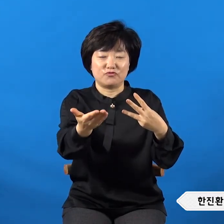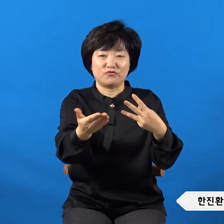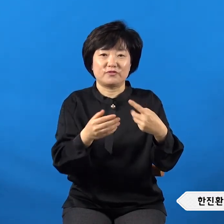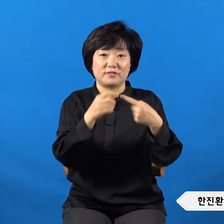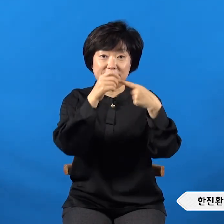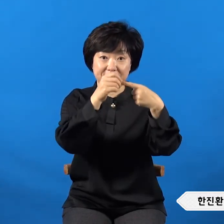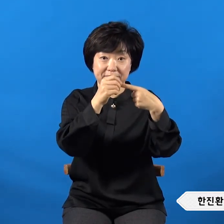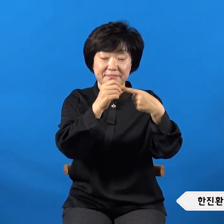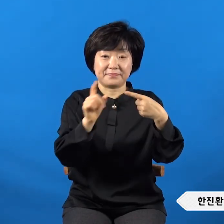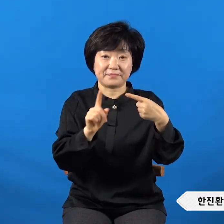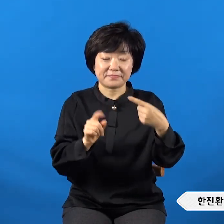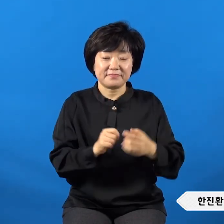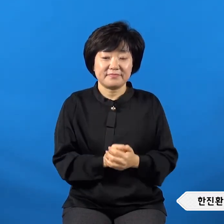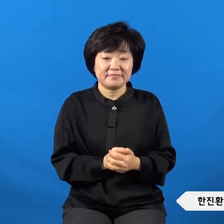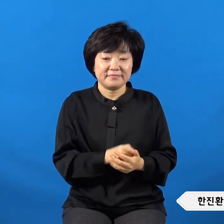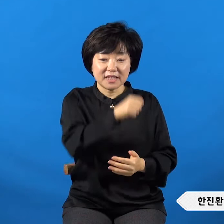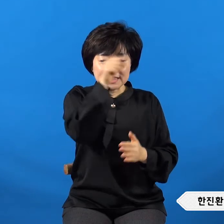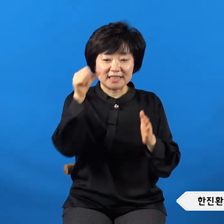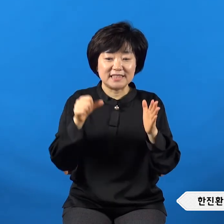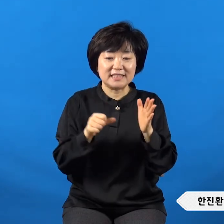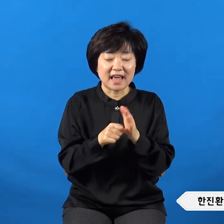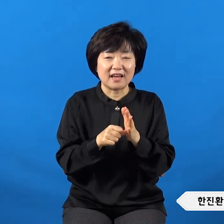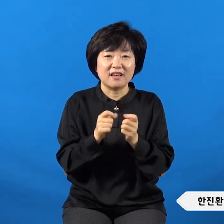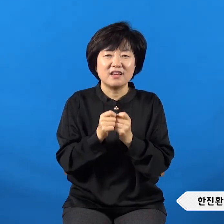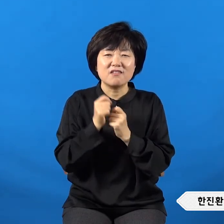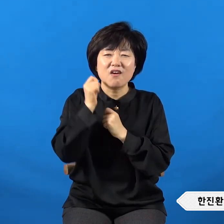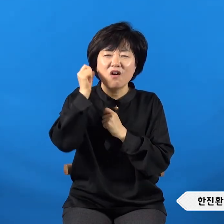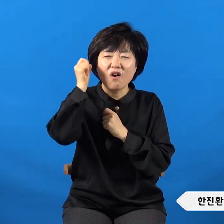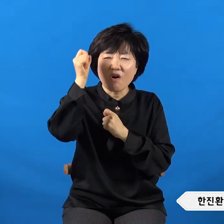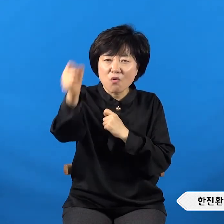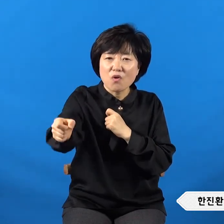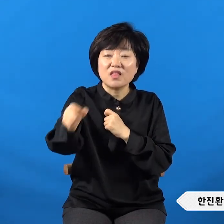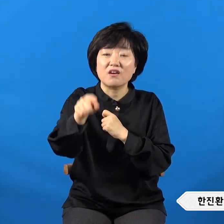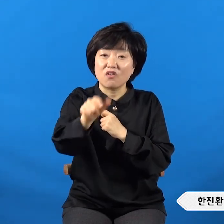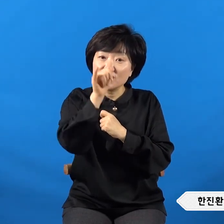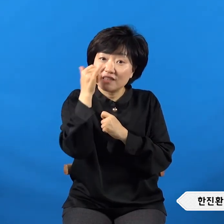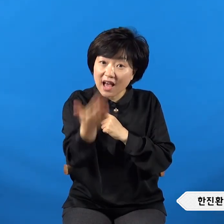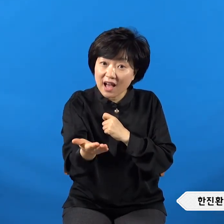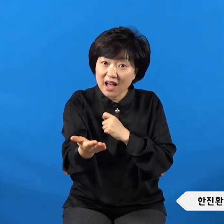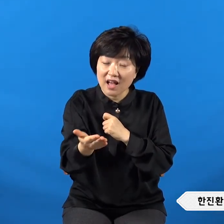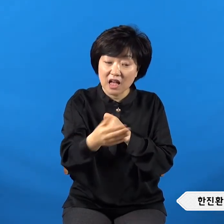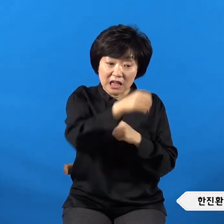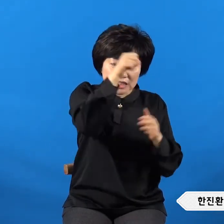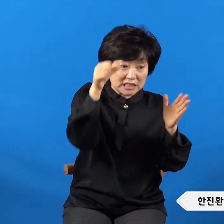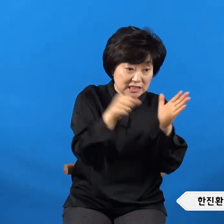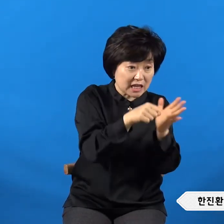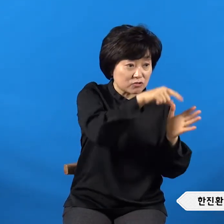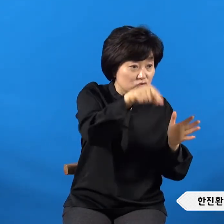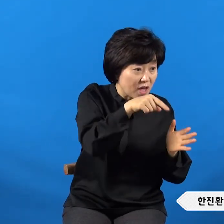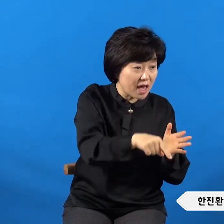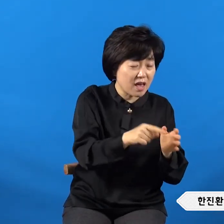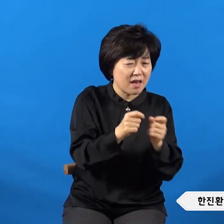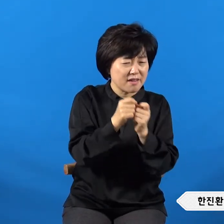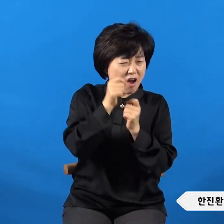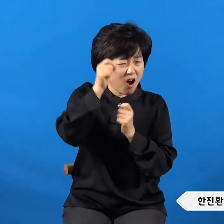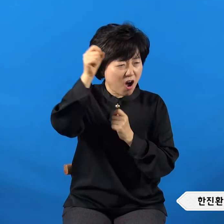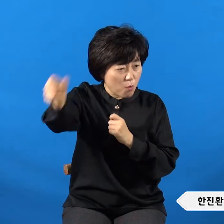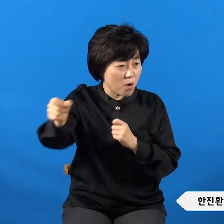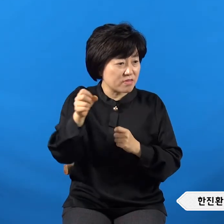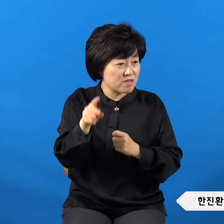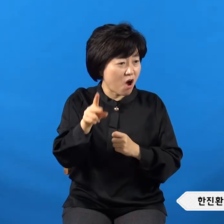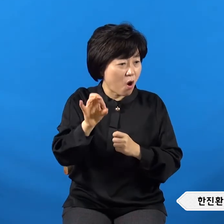묻습니다. 먼저는 인생에 영원한 것이 있는가 하는 질문입니다. 영원한 것이